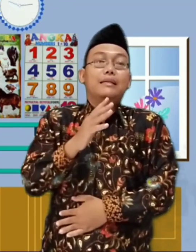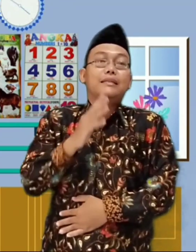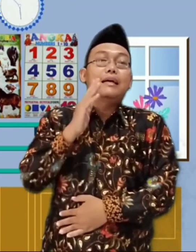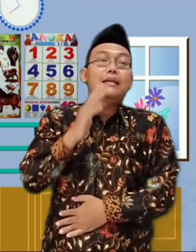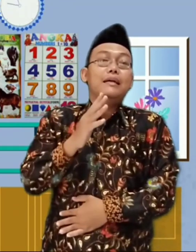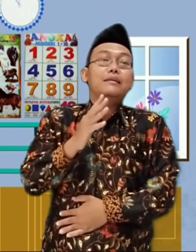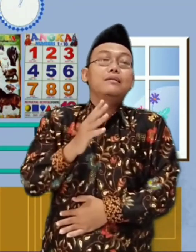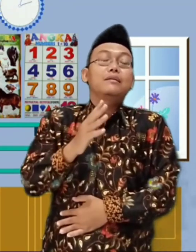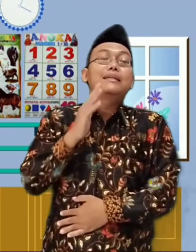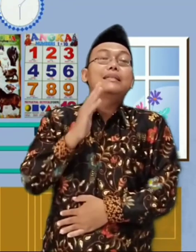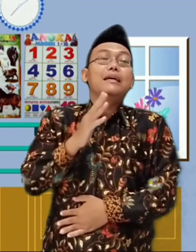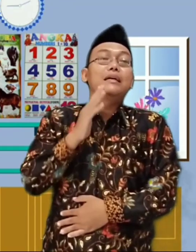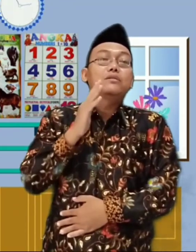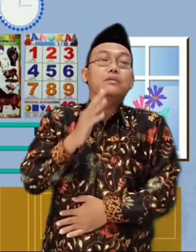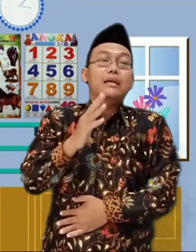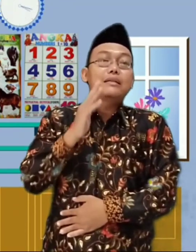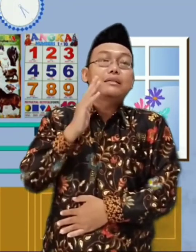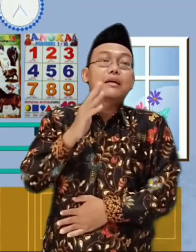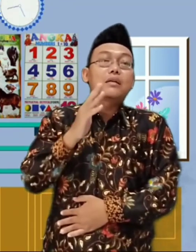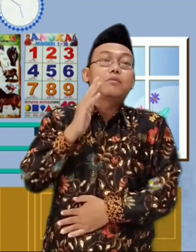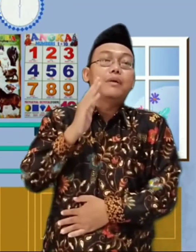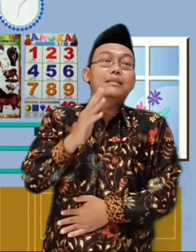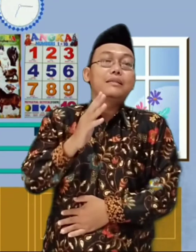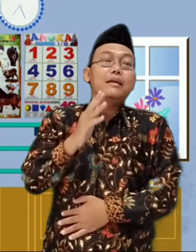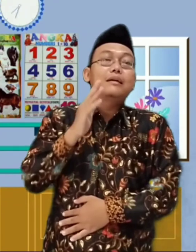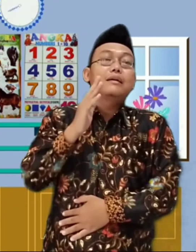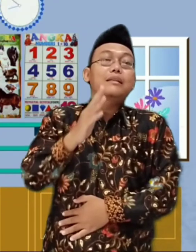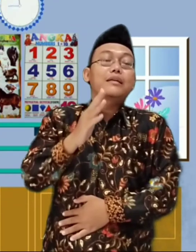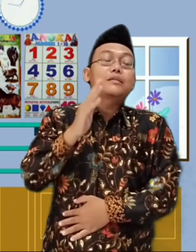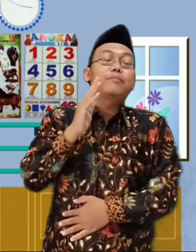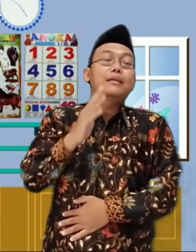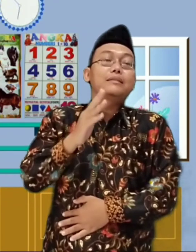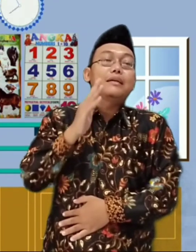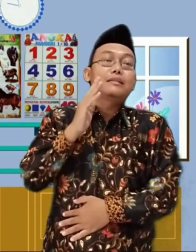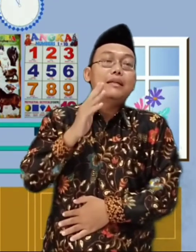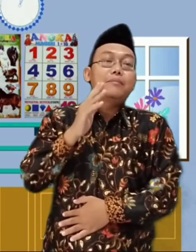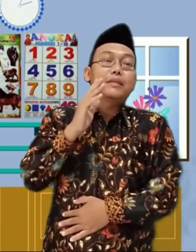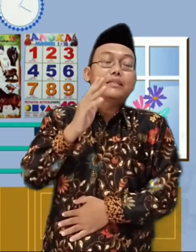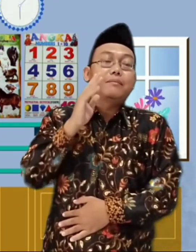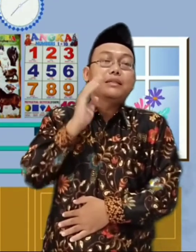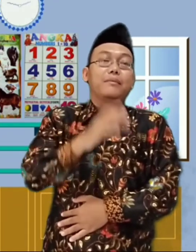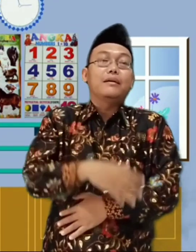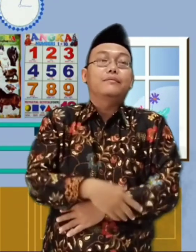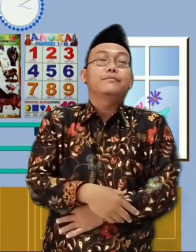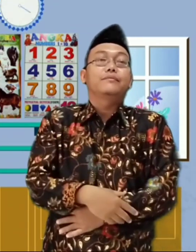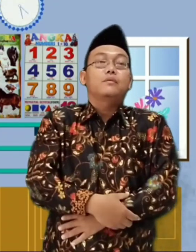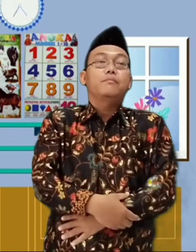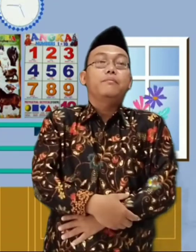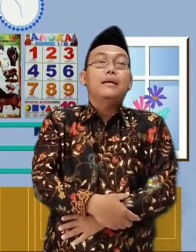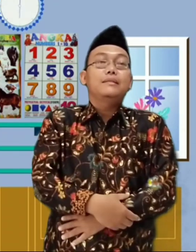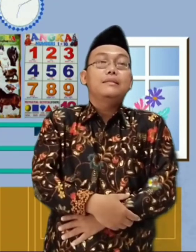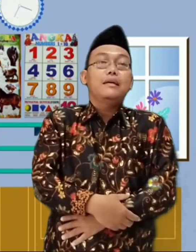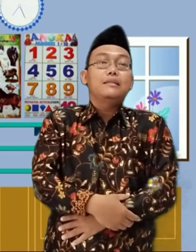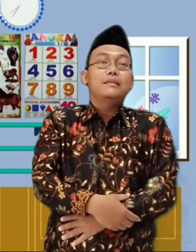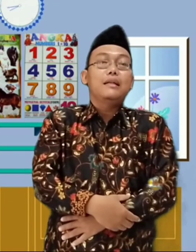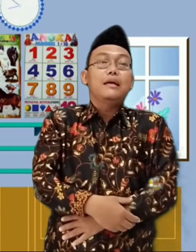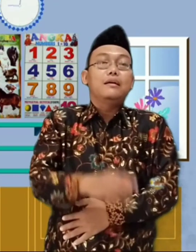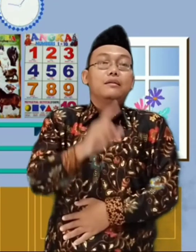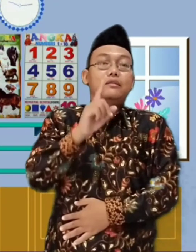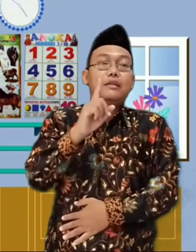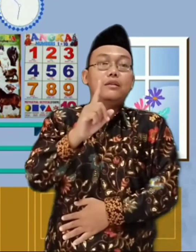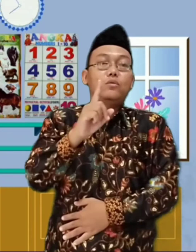Nah, sekarang kita lanjutkan dengan membaca teks Pancasila bersama-sama.